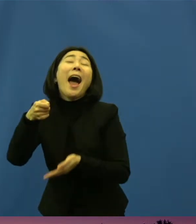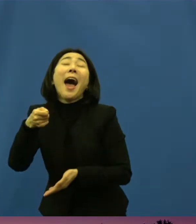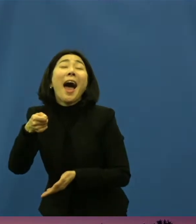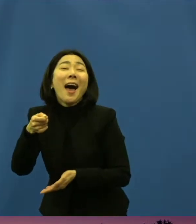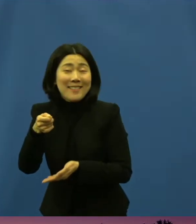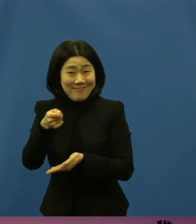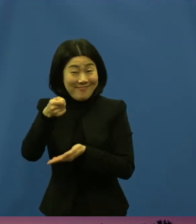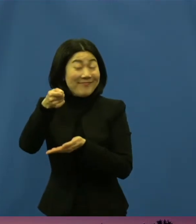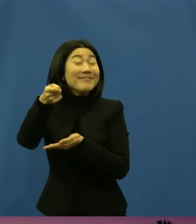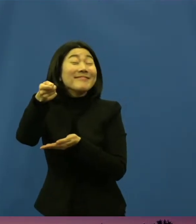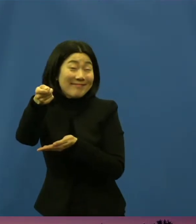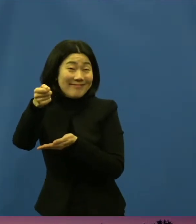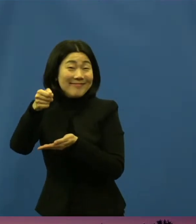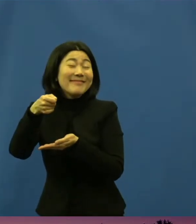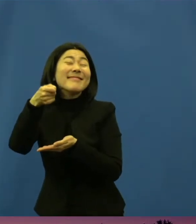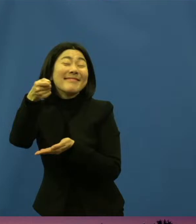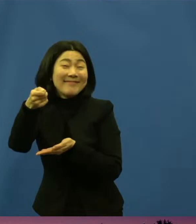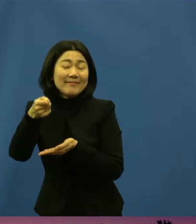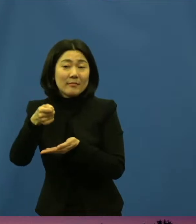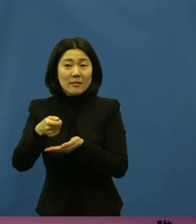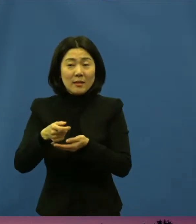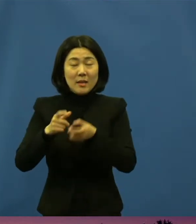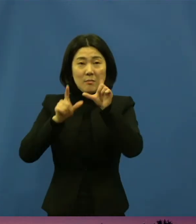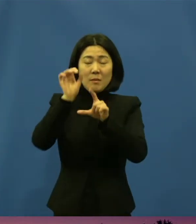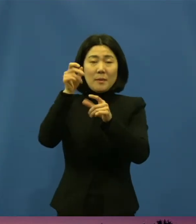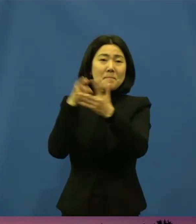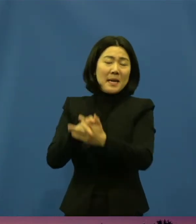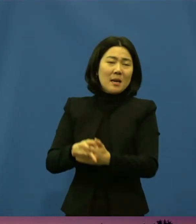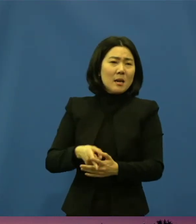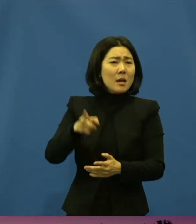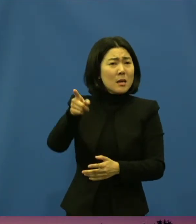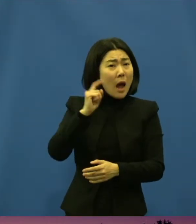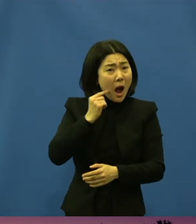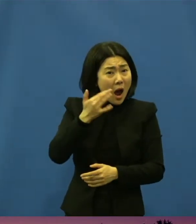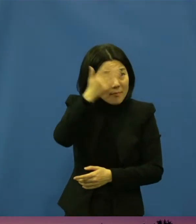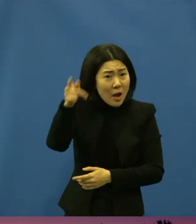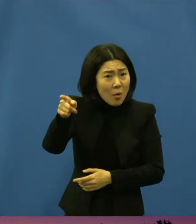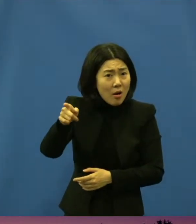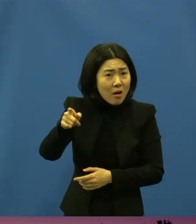그리고 시작은 모르지만 끝이 안 좋게 돼 있어요.